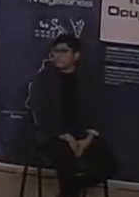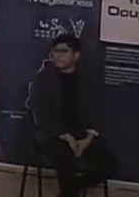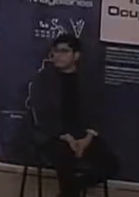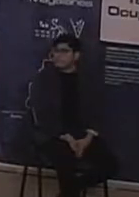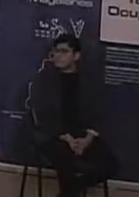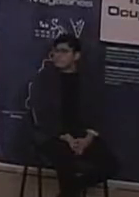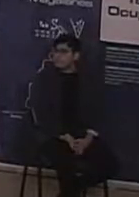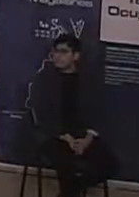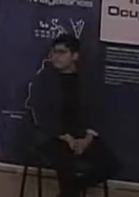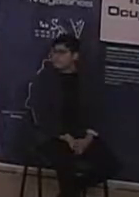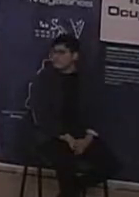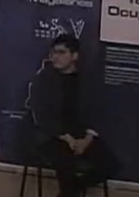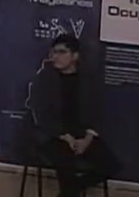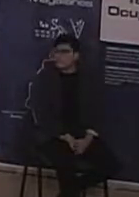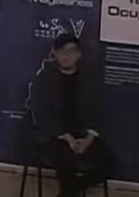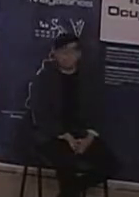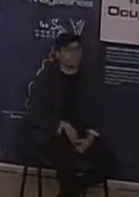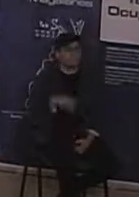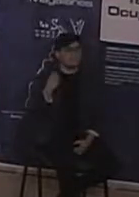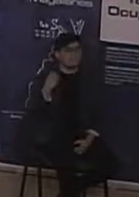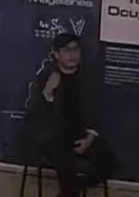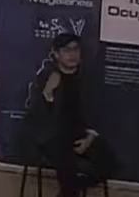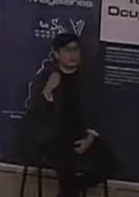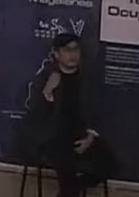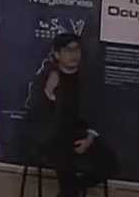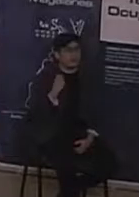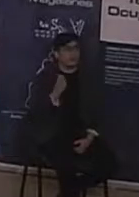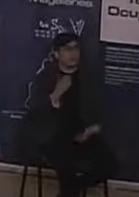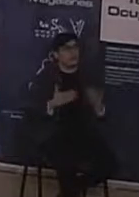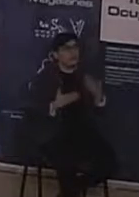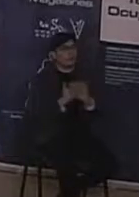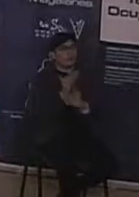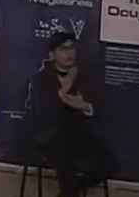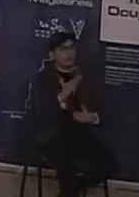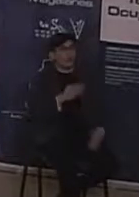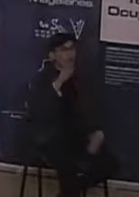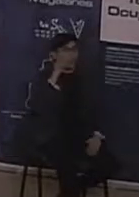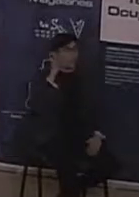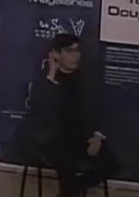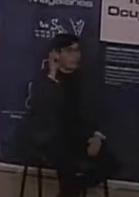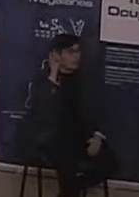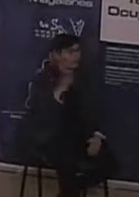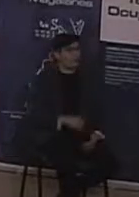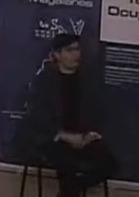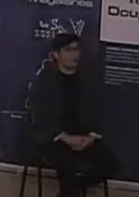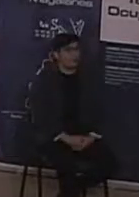buenos días a todos todos y todas